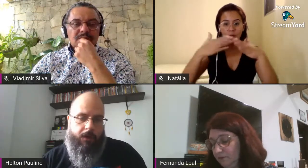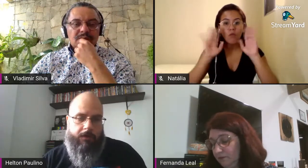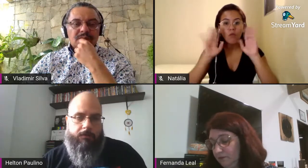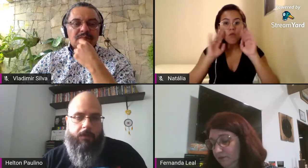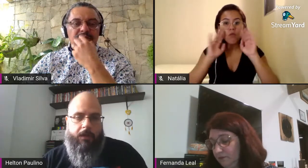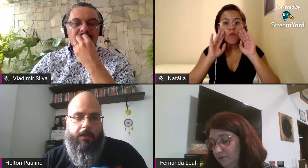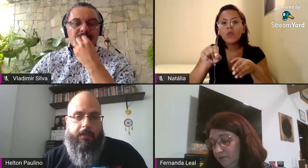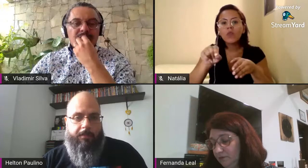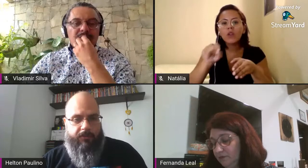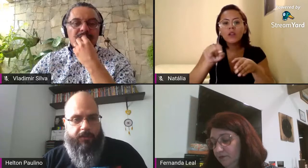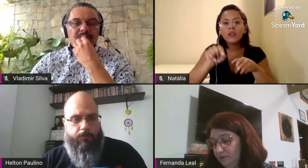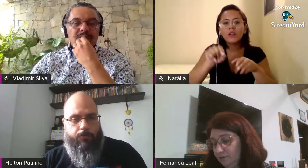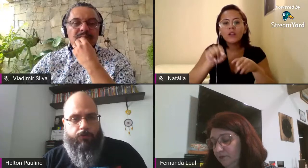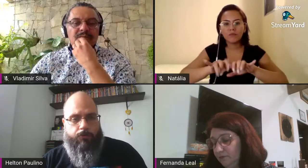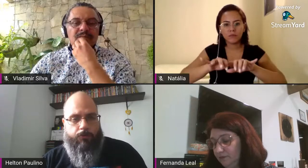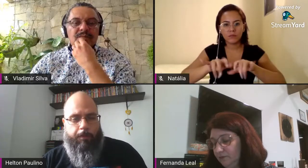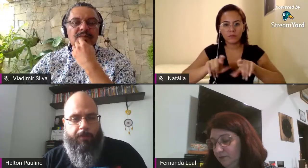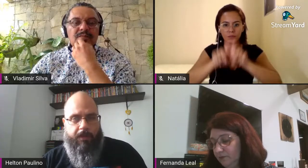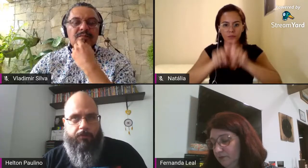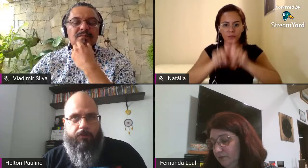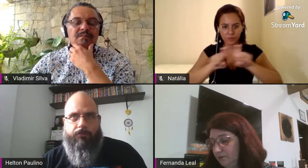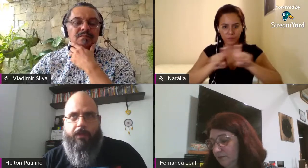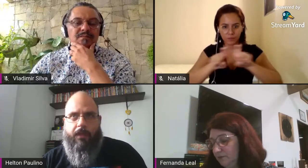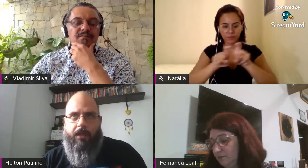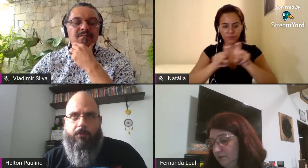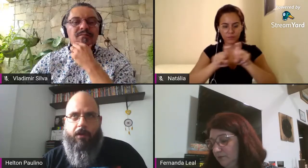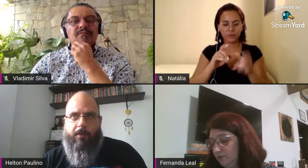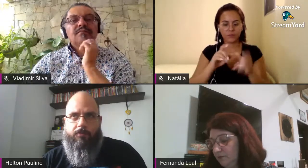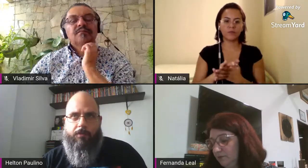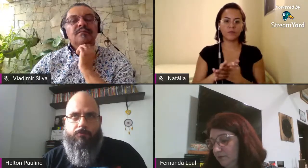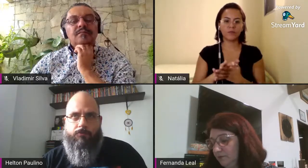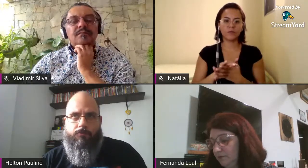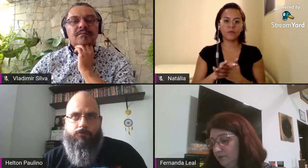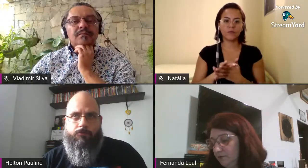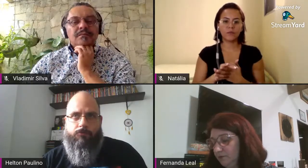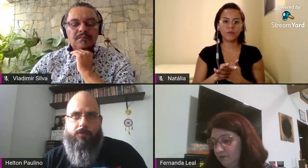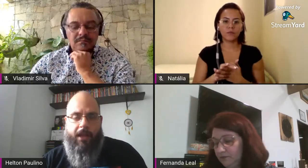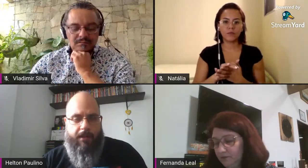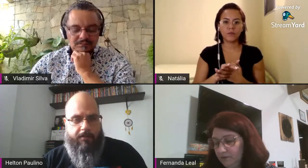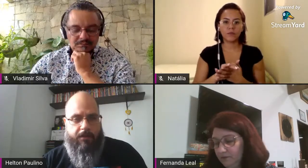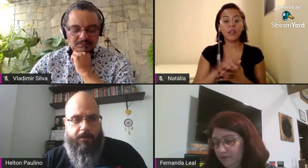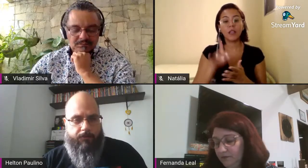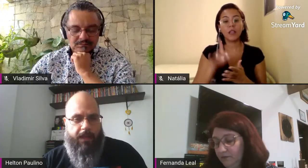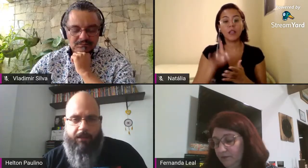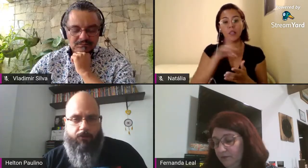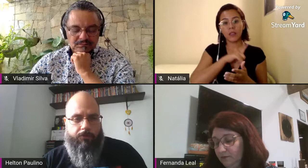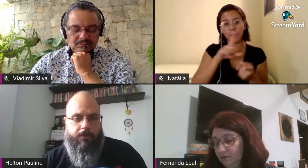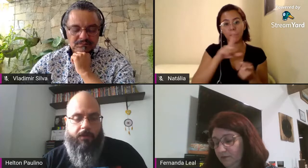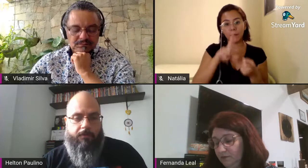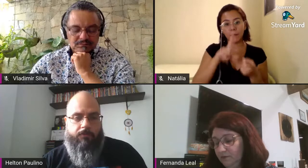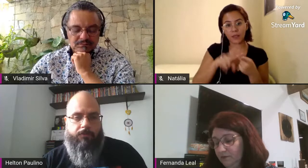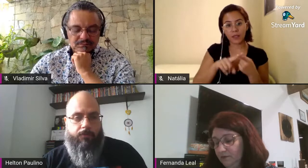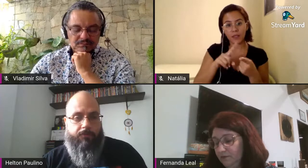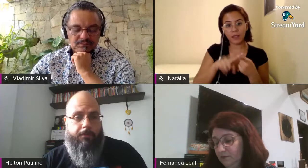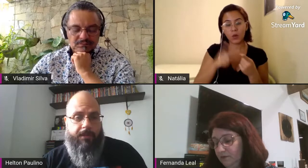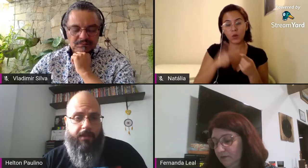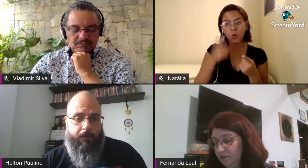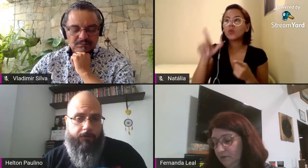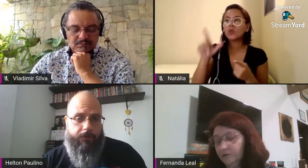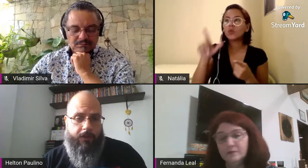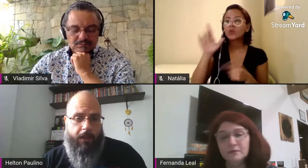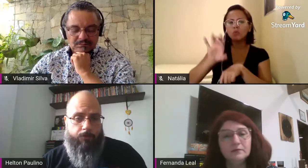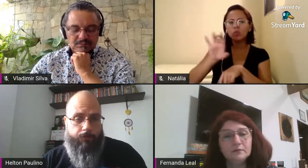o nosso caso. E também a gente tem um outro curso primo, que foi criado há mais ou menos uns 10 anos, 10, 12 anos, que foi o curso